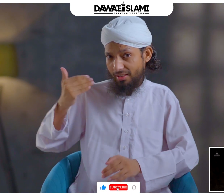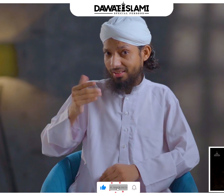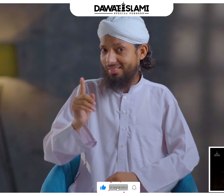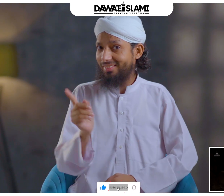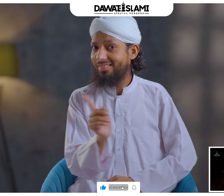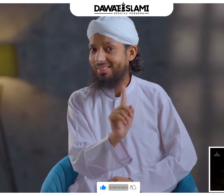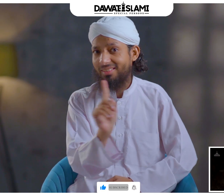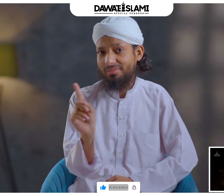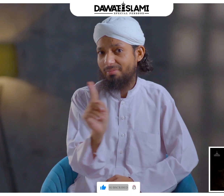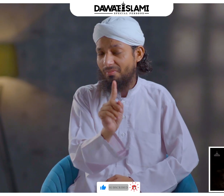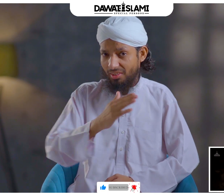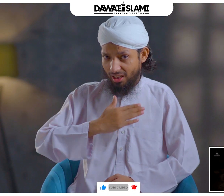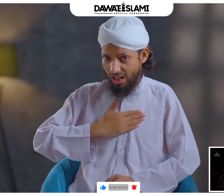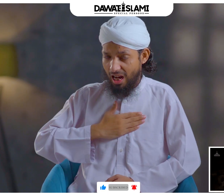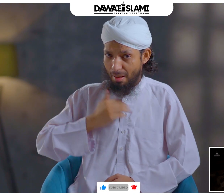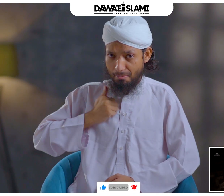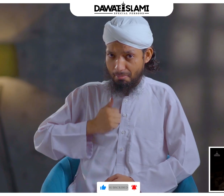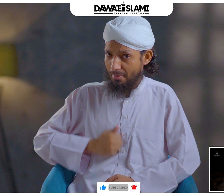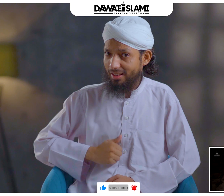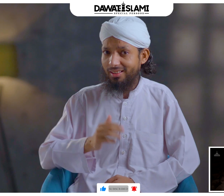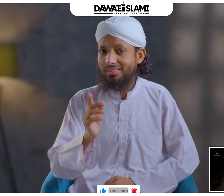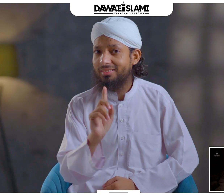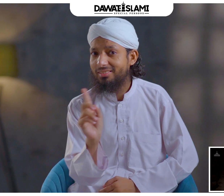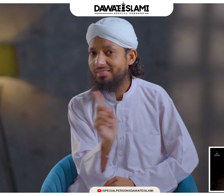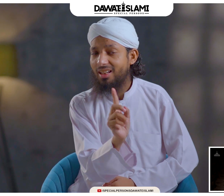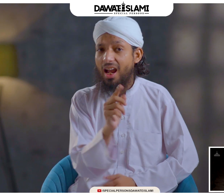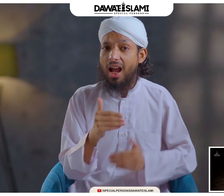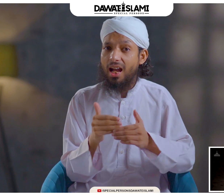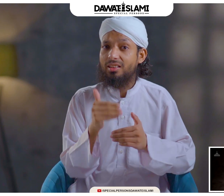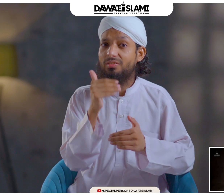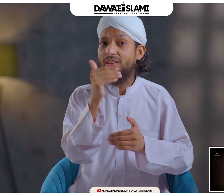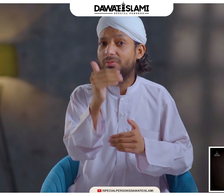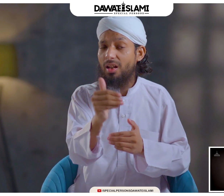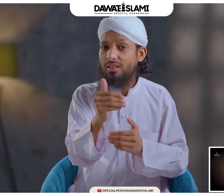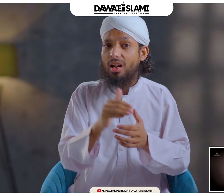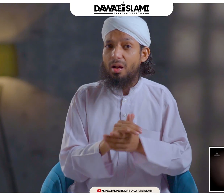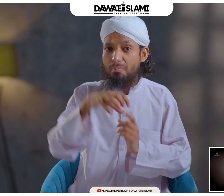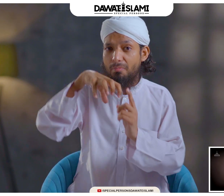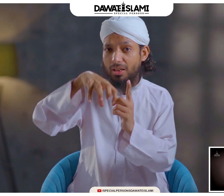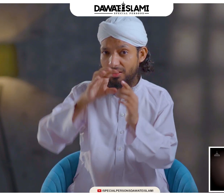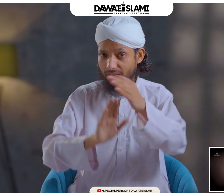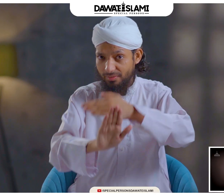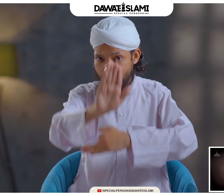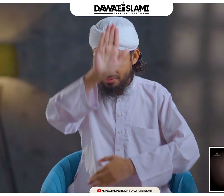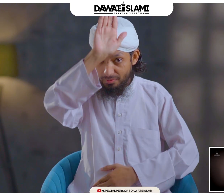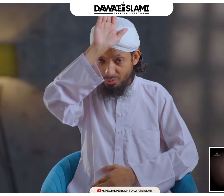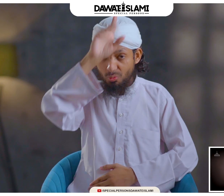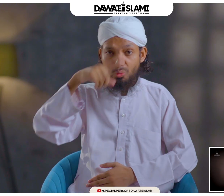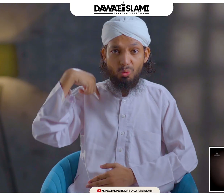لگے، امیر المومنین ہماری بھی سنیے، تاریخ اسلام کی شارع روشن کرنے میں ہم بھی کسی سے پیچھے نہیں